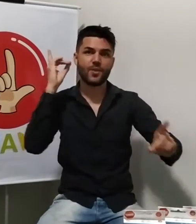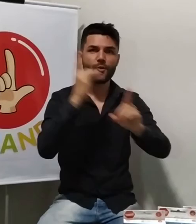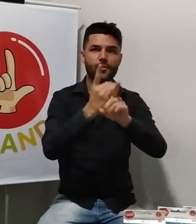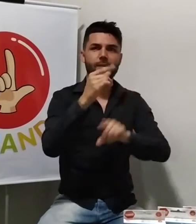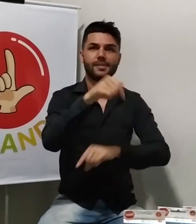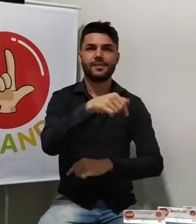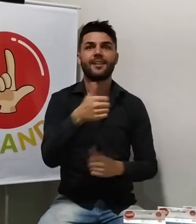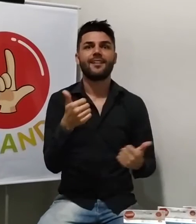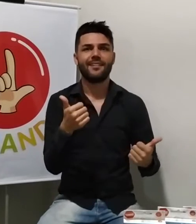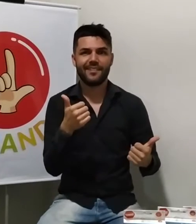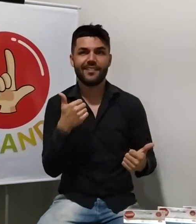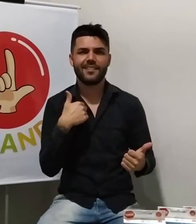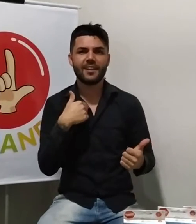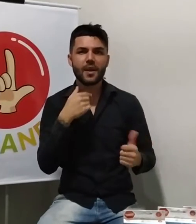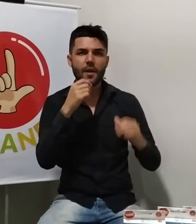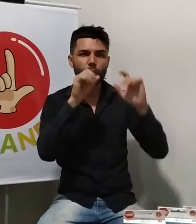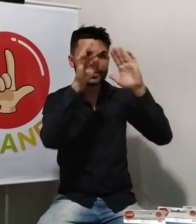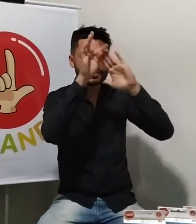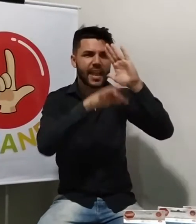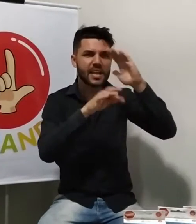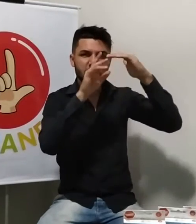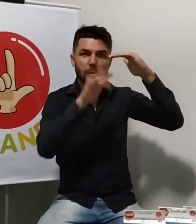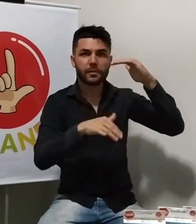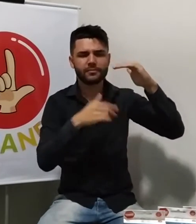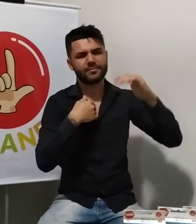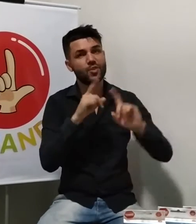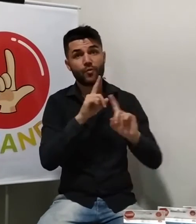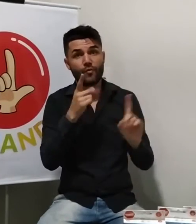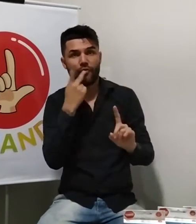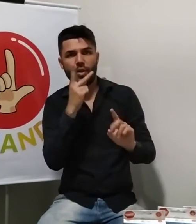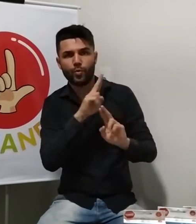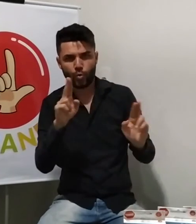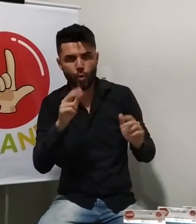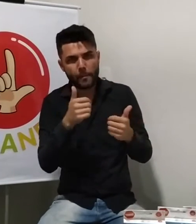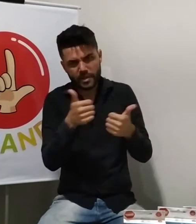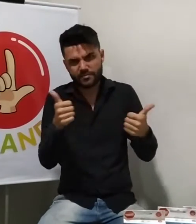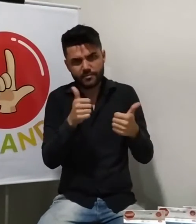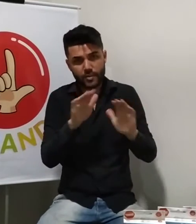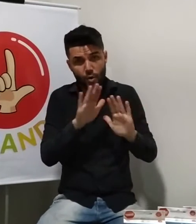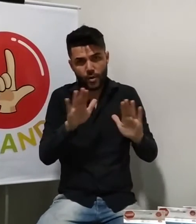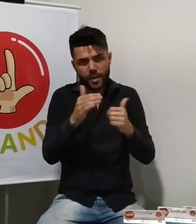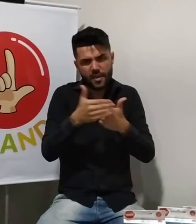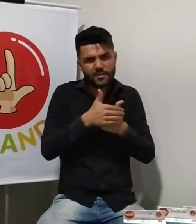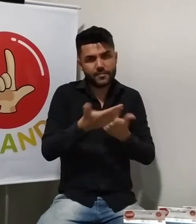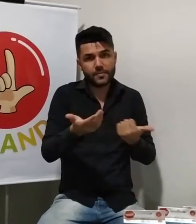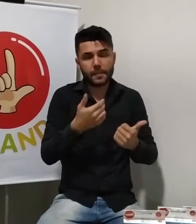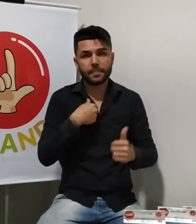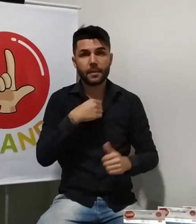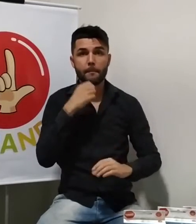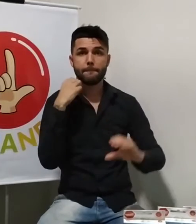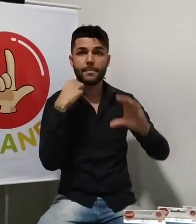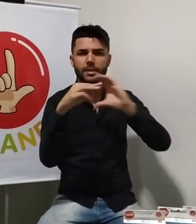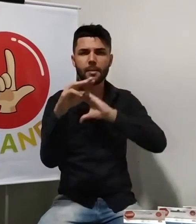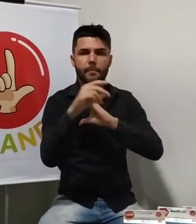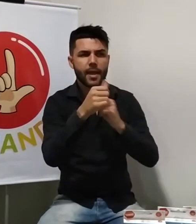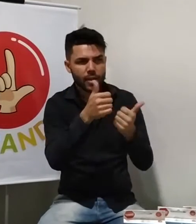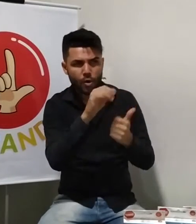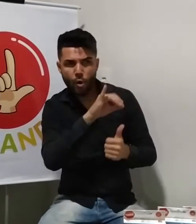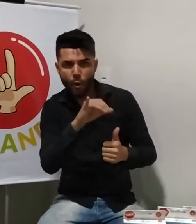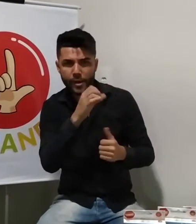aqui o protótipo, você pode ir lá e apresentar. Eu falei, não, beleza, vou lá, deixa que eu vou fazer um show lá. Ele falou, não, mas você sabe que é um protótipo, né? Eu falei, não. Então, o protótipo é algo que